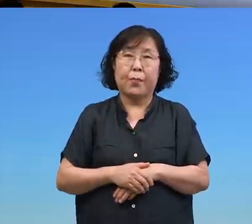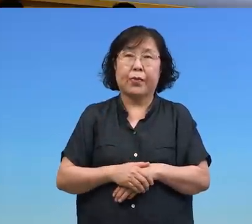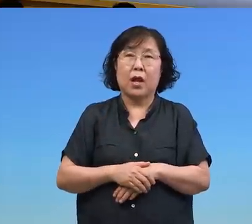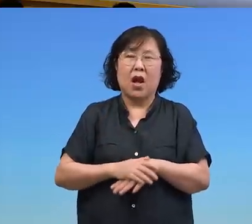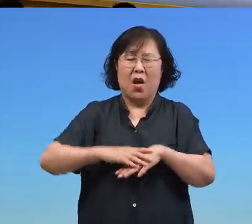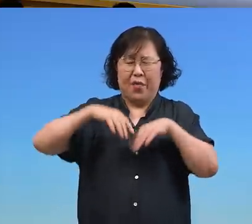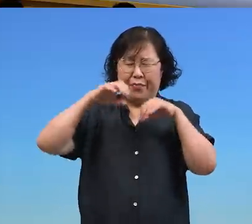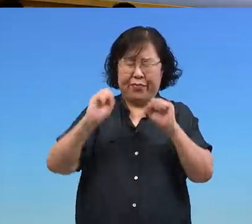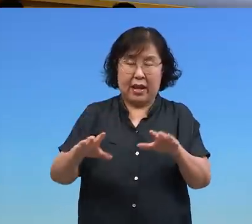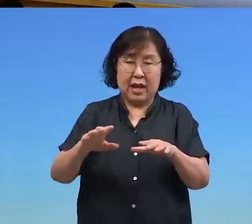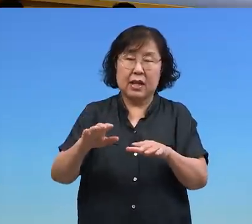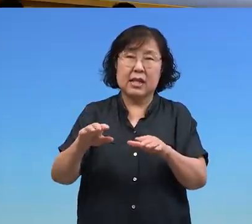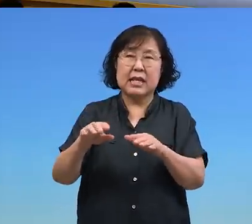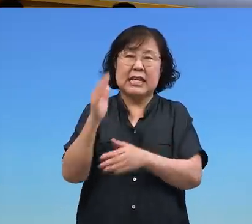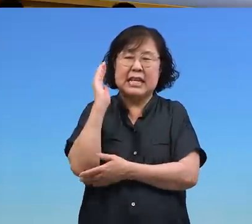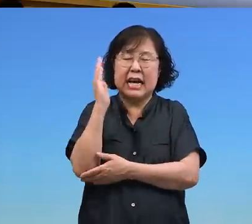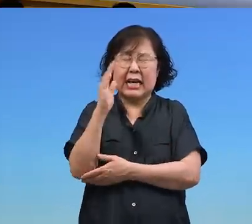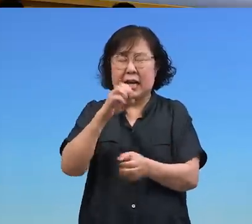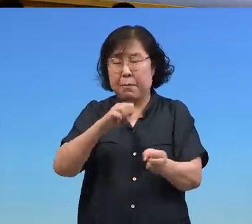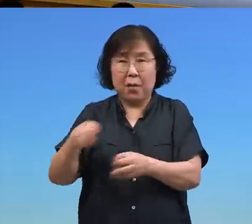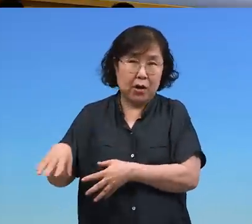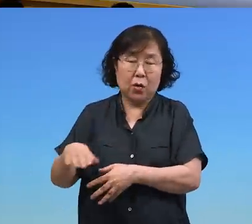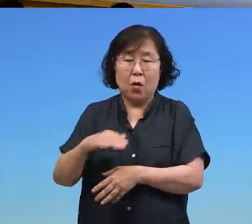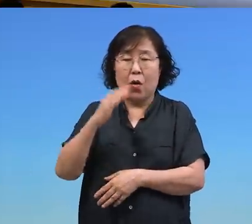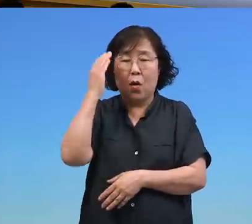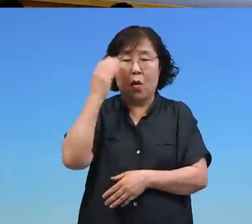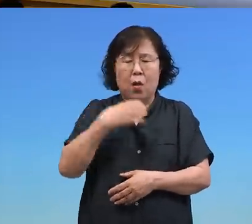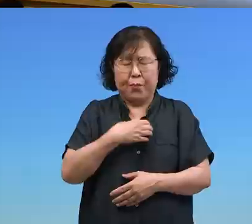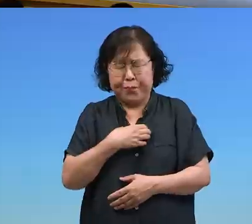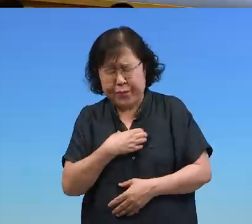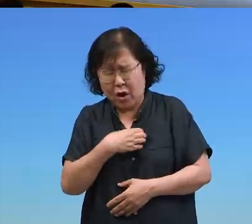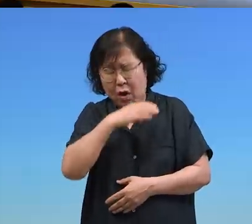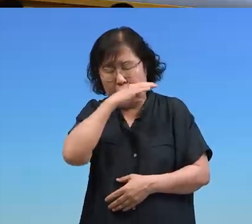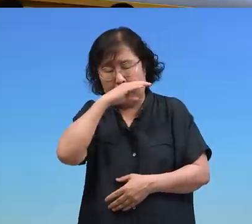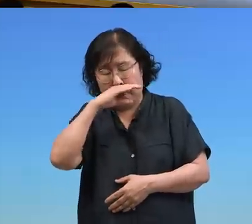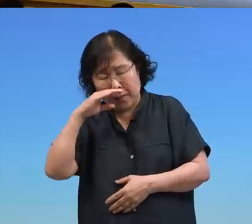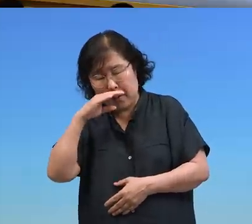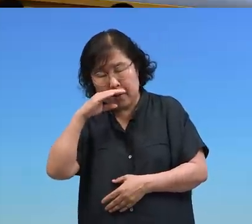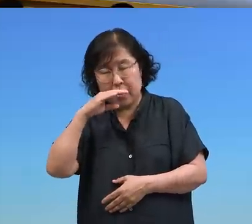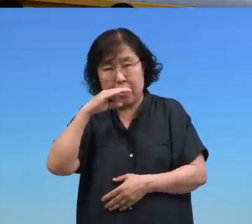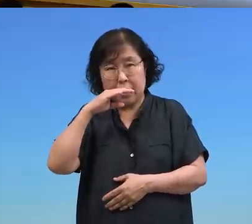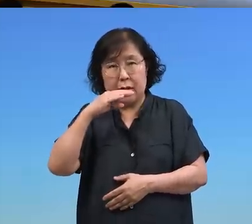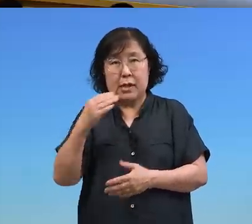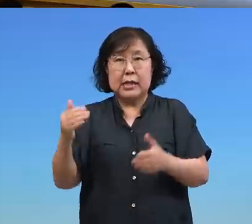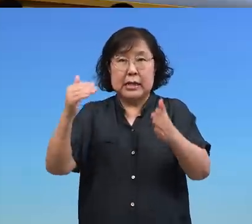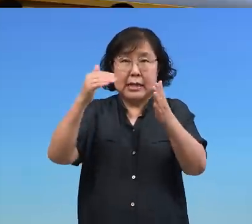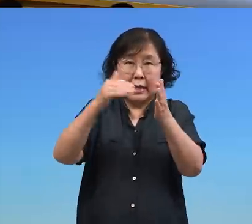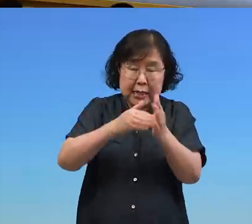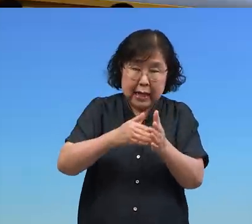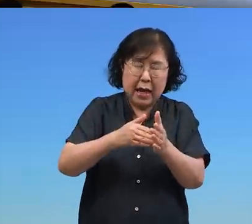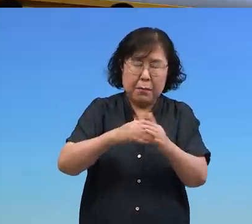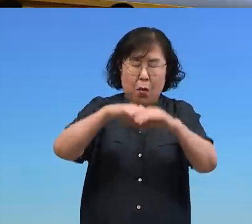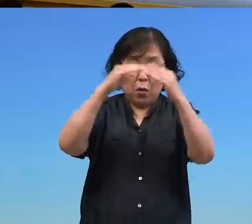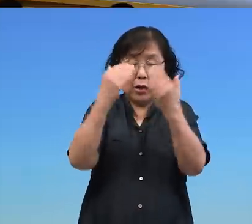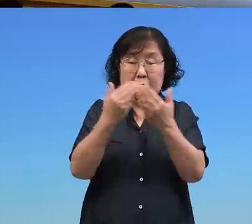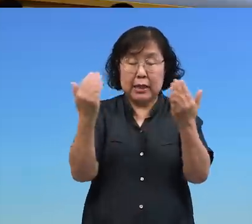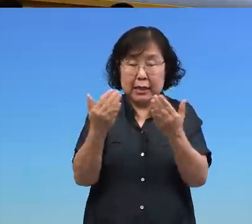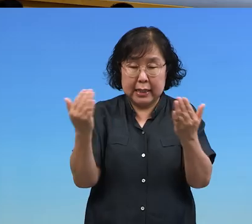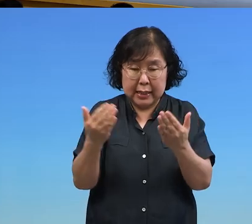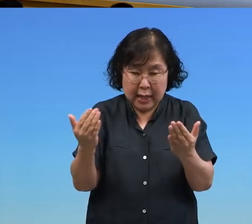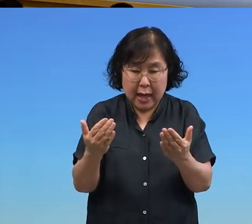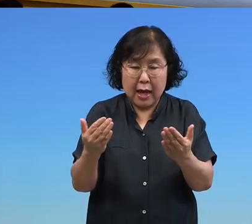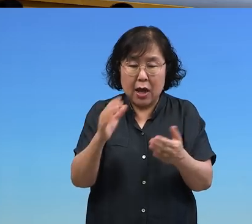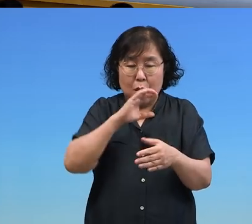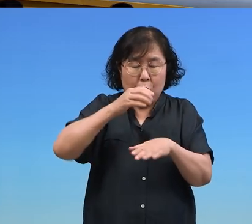경근에 이르도록 내 자신을 연단하라 육체의 연단은 약간의 유익이 있으나 경근은